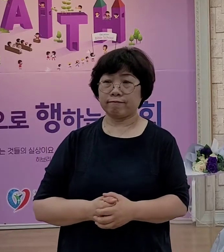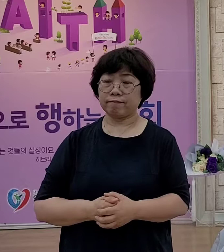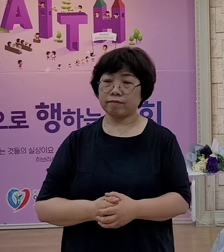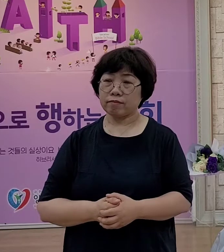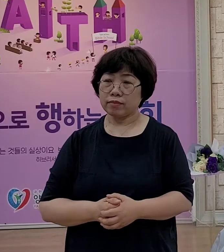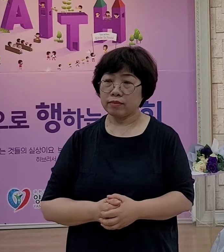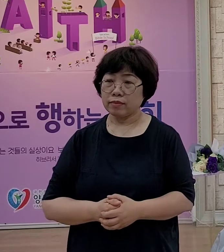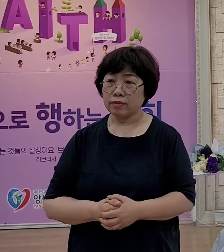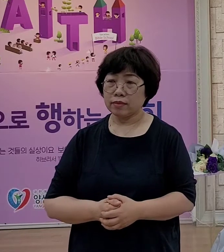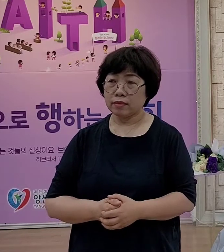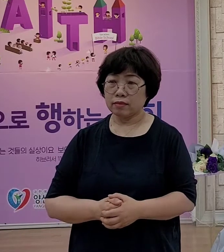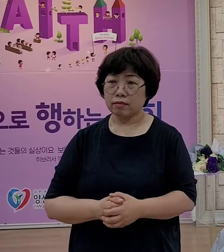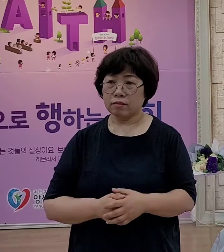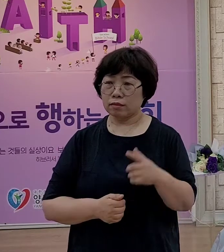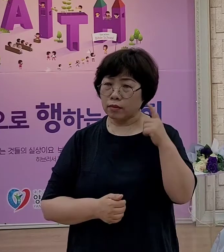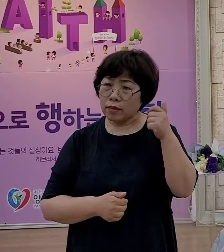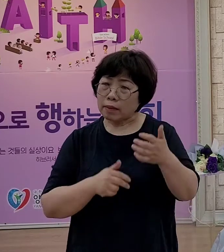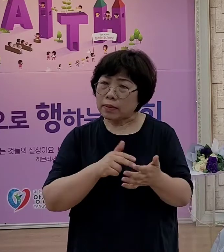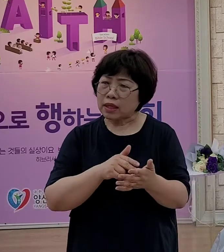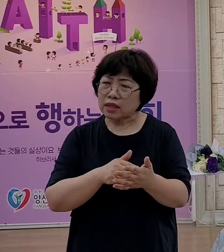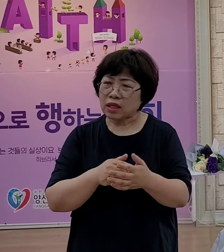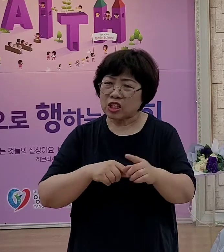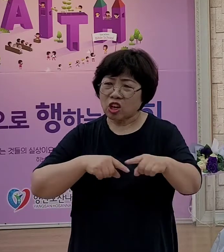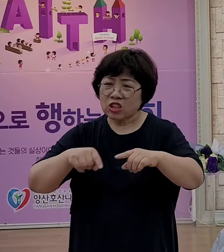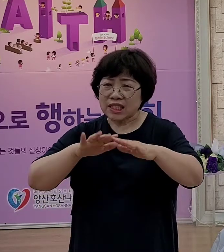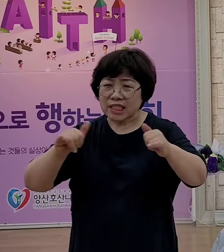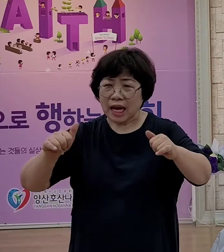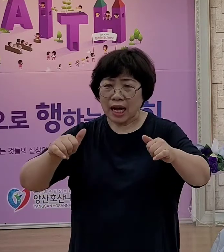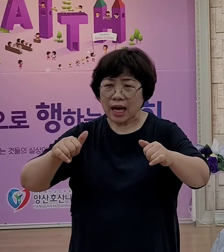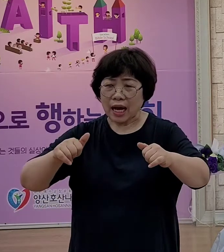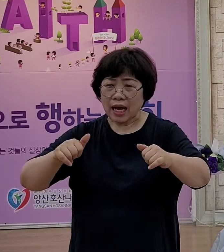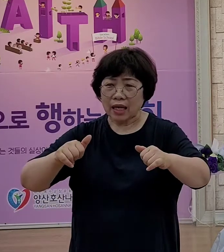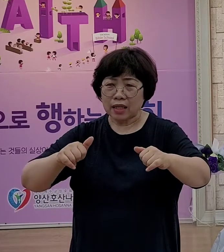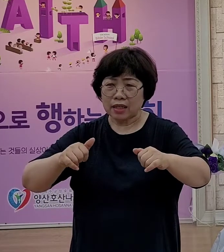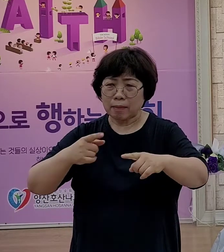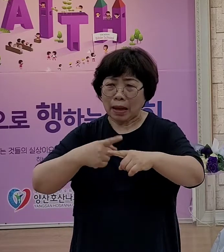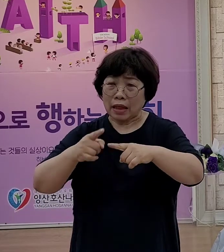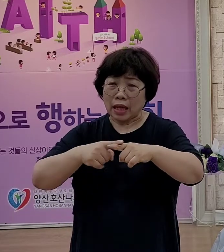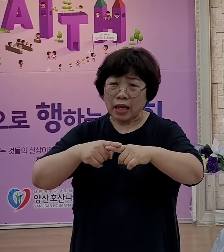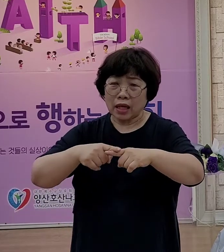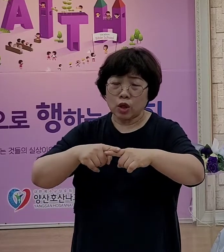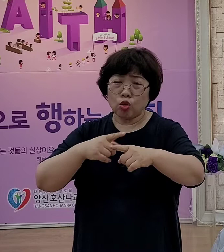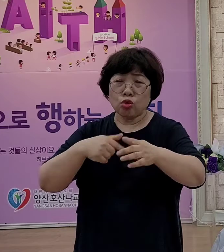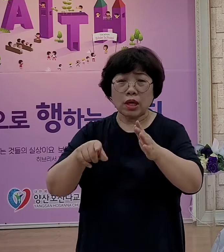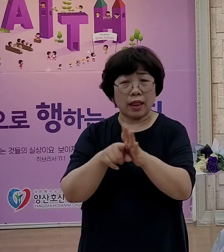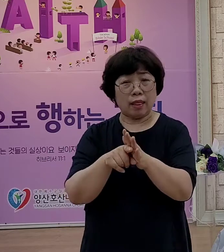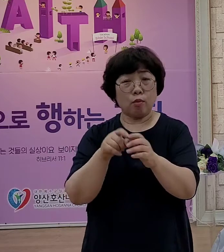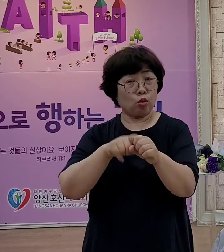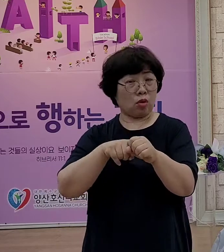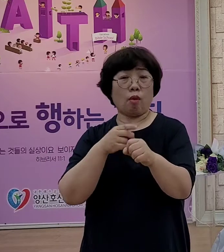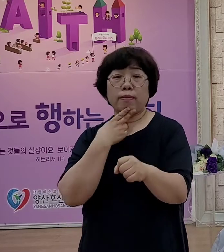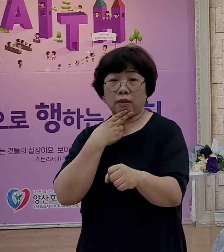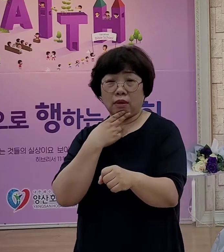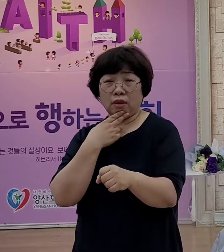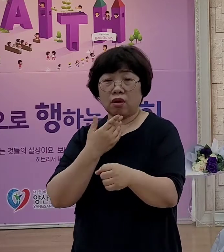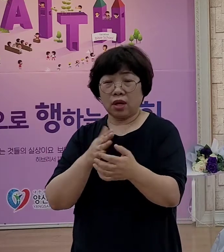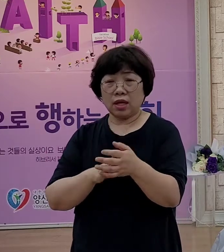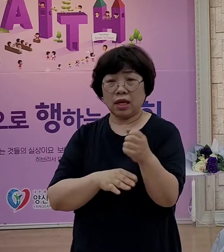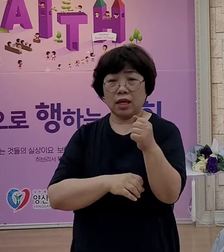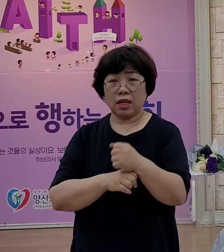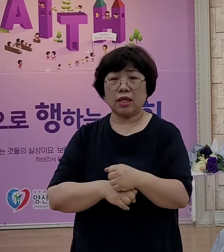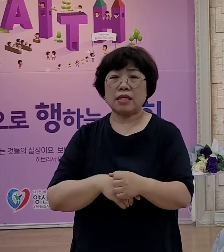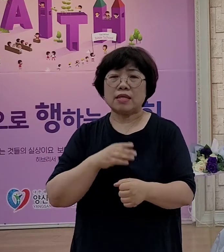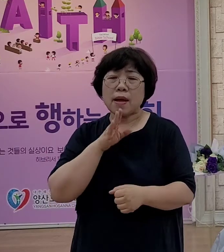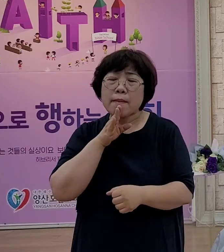제가 어떤 정치 집단을 폄훼하기 위한 발언이 아닙니다만은 사실에 근거해서